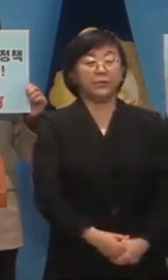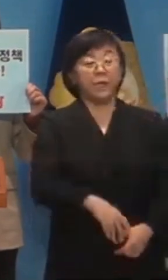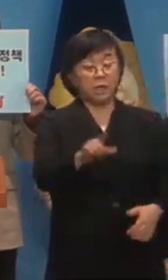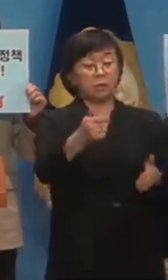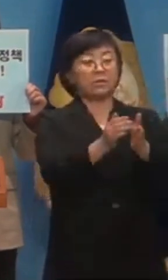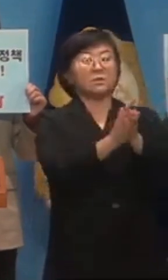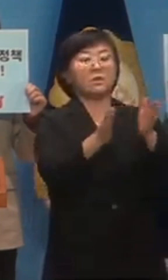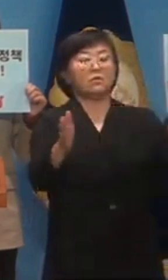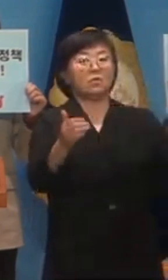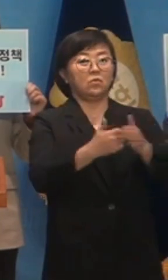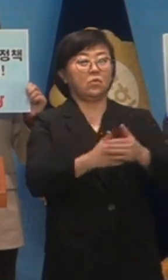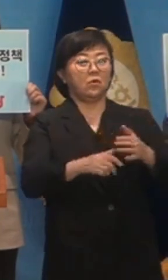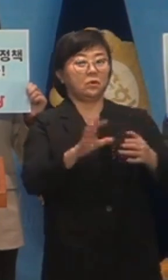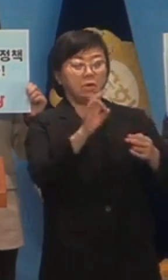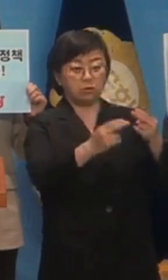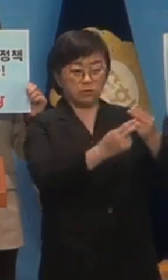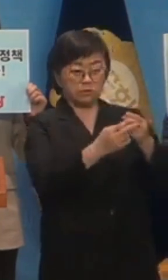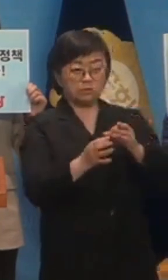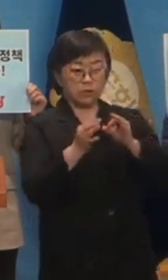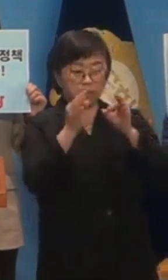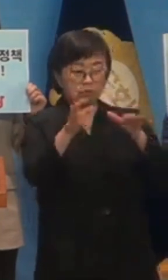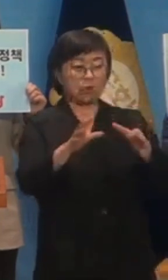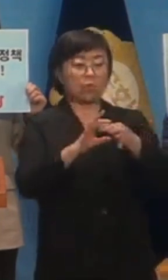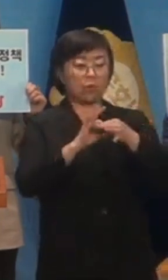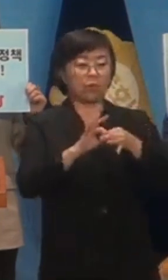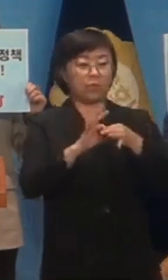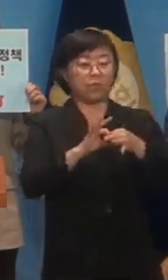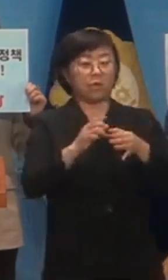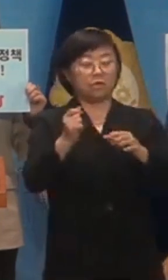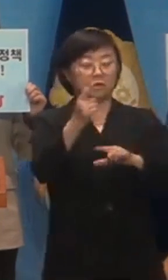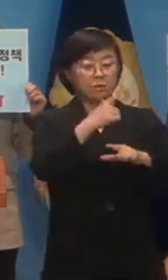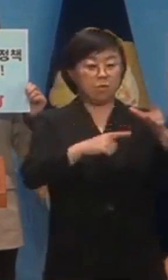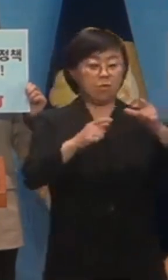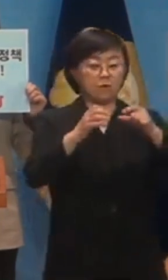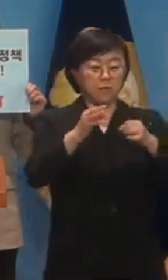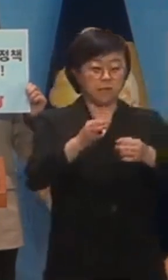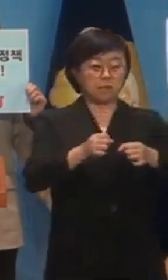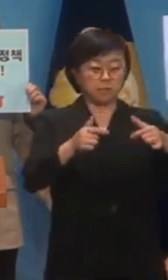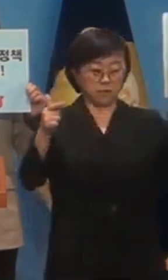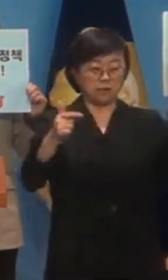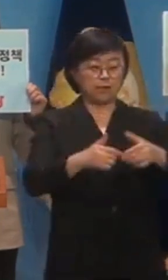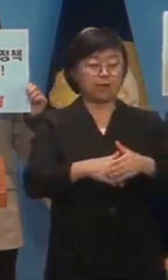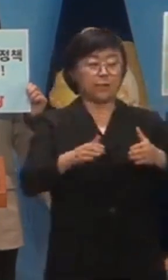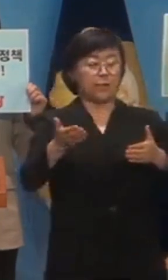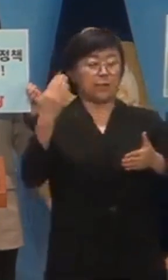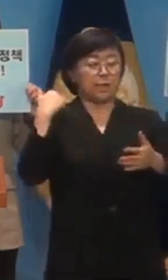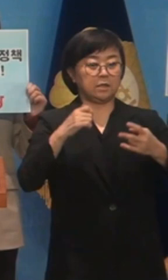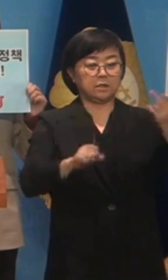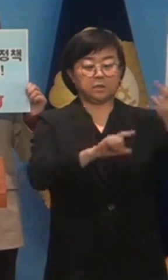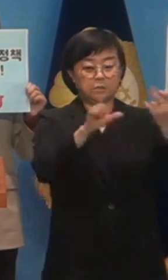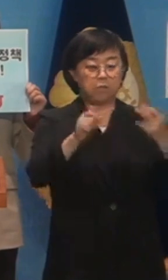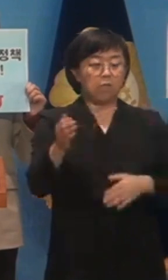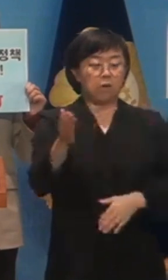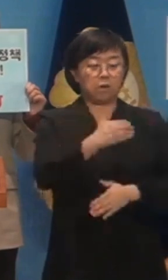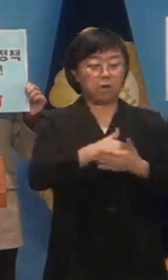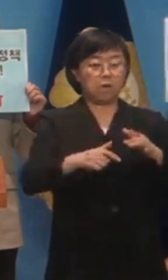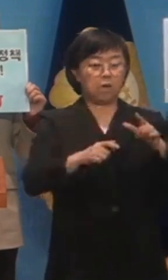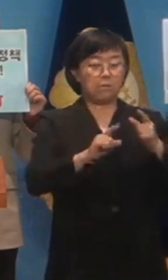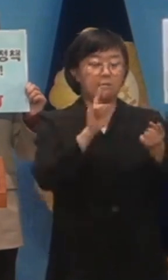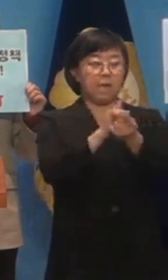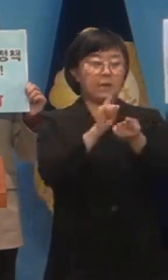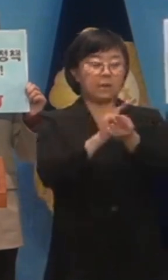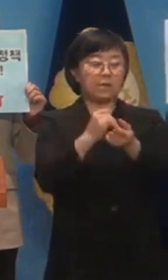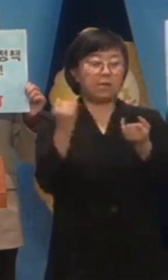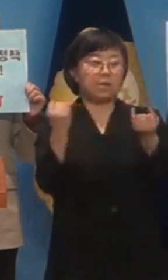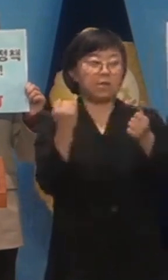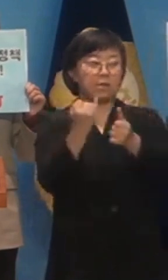종잣돈을 시작으로 적금과 투자를 통해 조금씩 자산을 불려나갔고 지난 12월에 오랫동안 만난